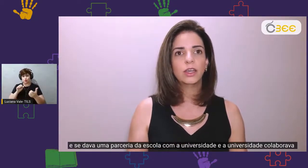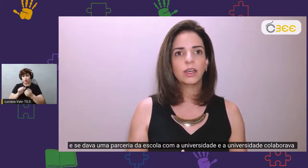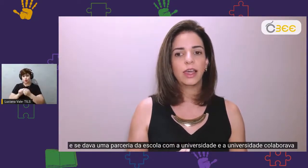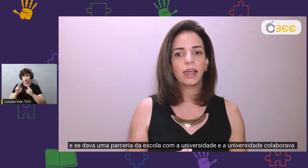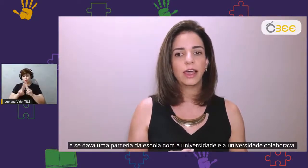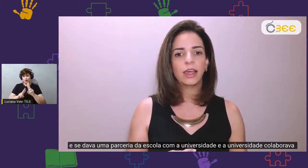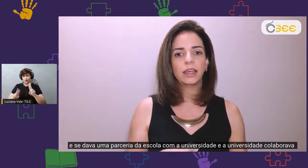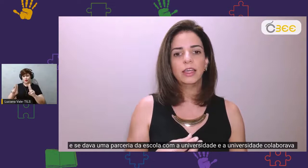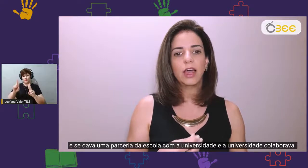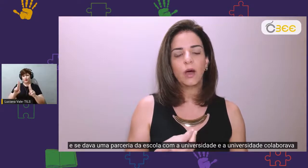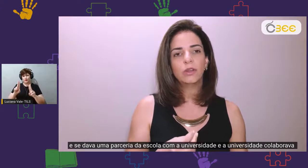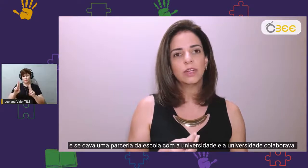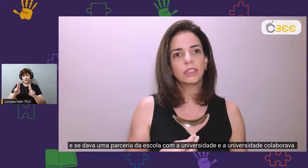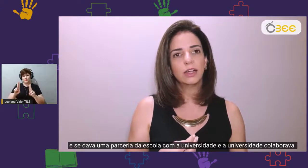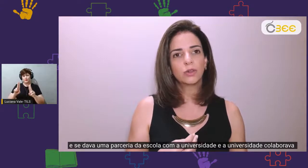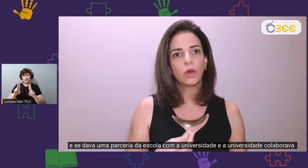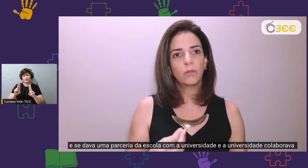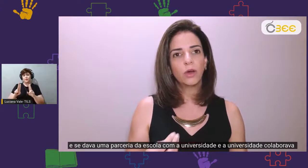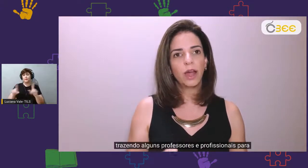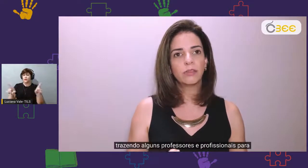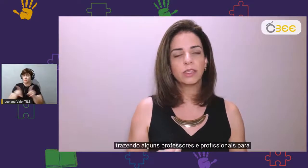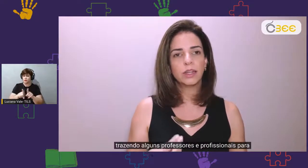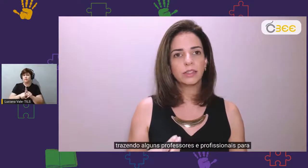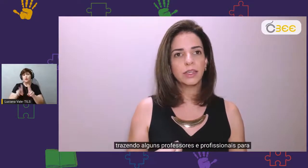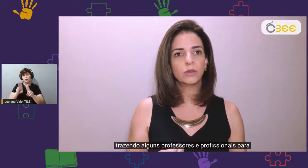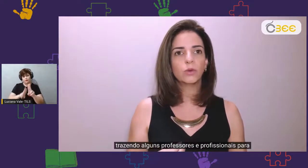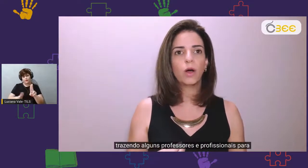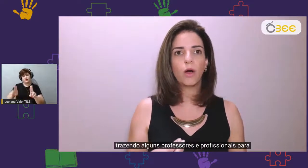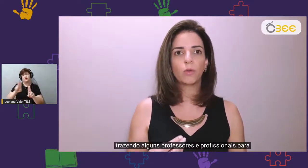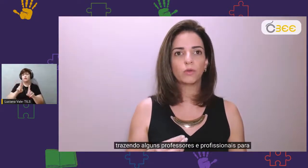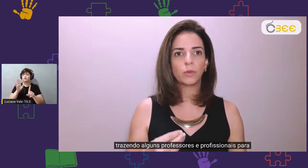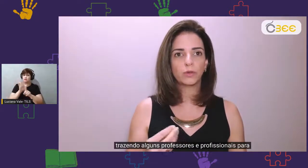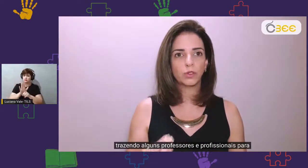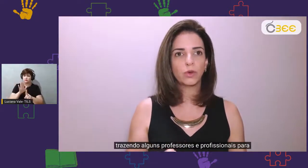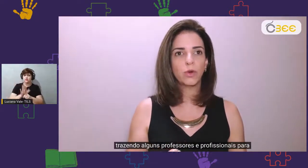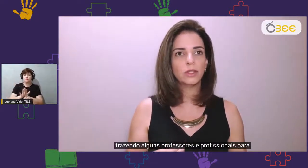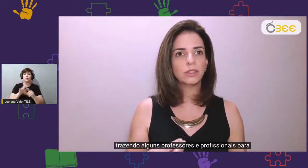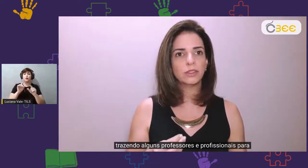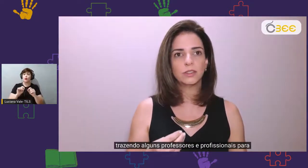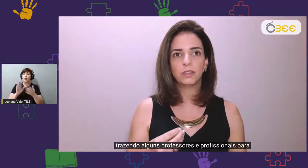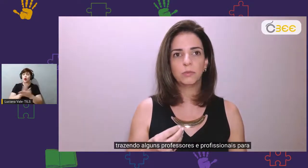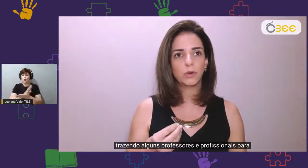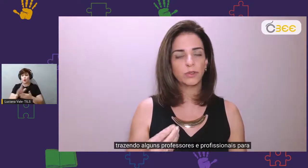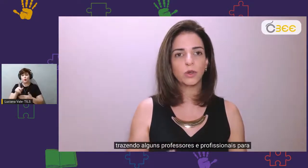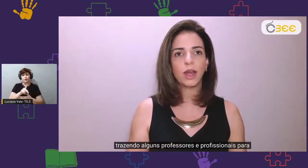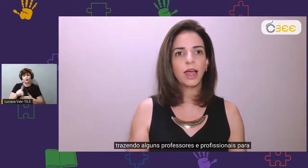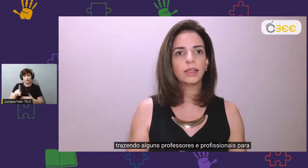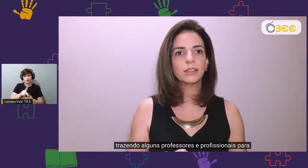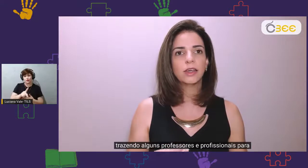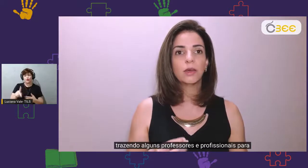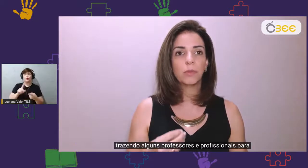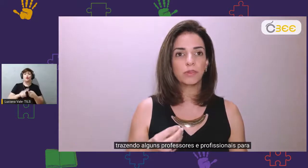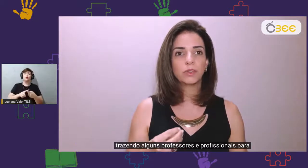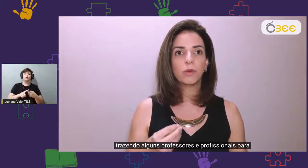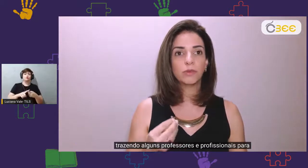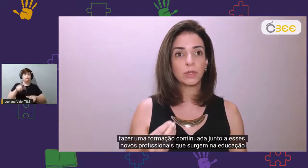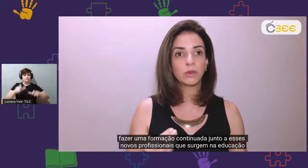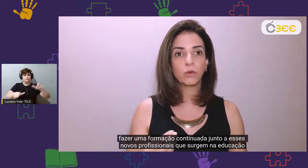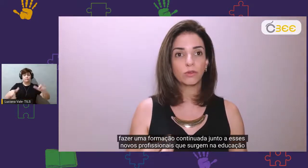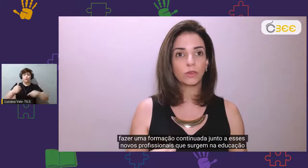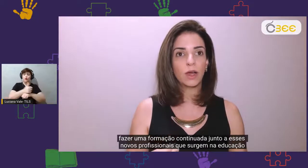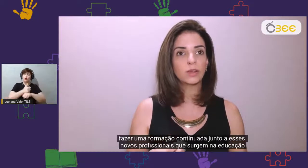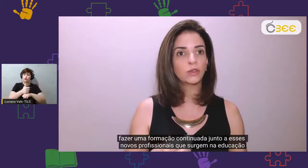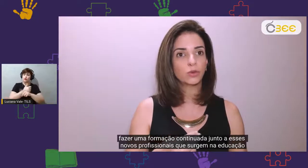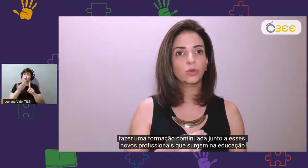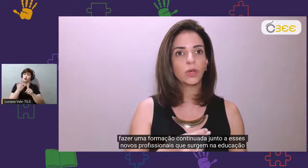universidade, e a universidade colaborava trazendo alguns professores e profissionais para fazer uma